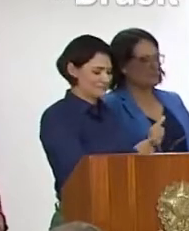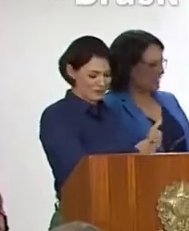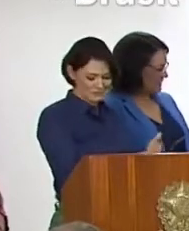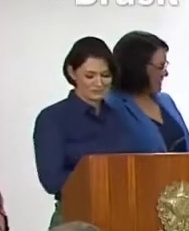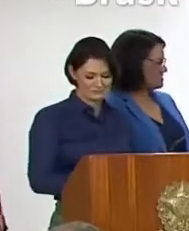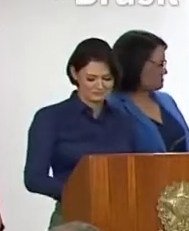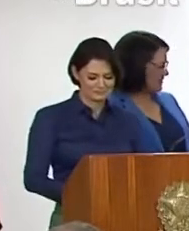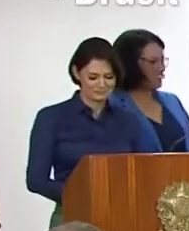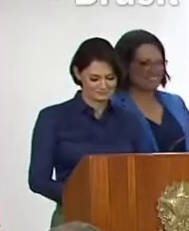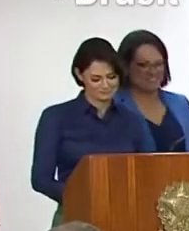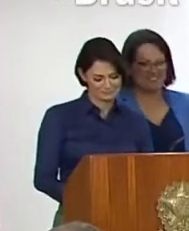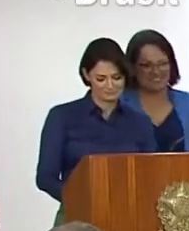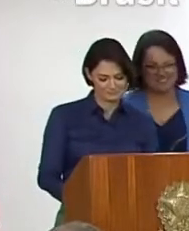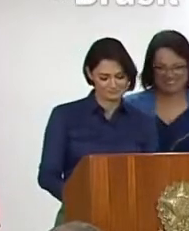eu agradeço pelo engajamento.